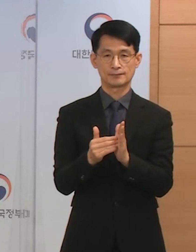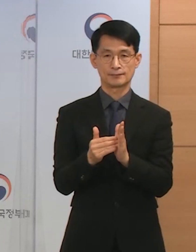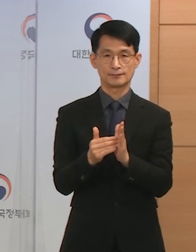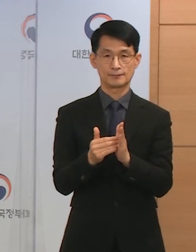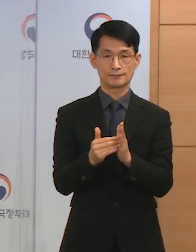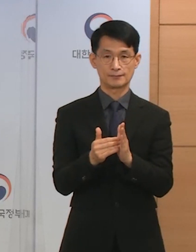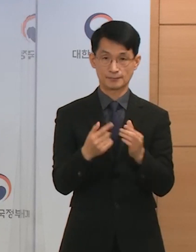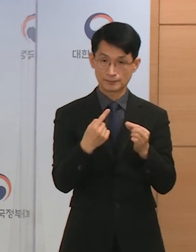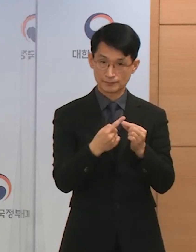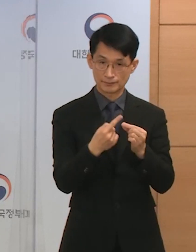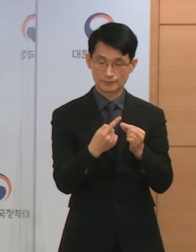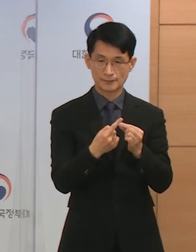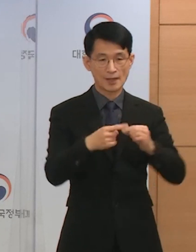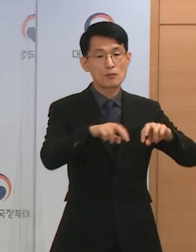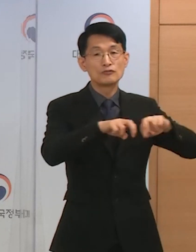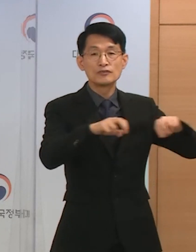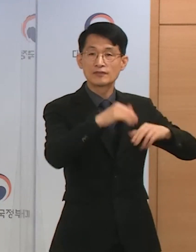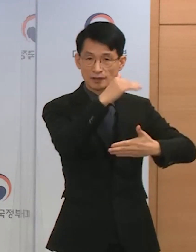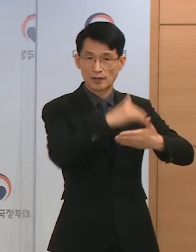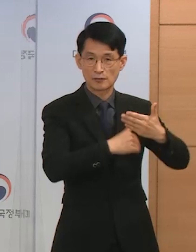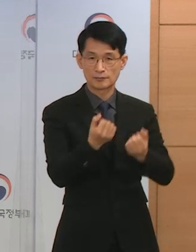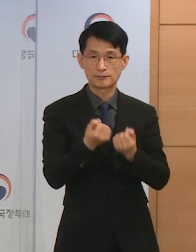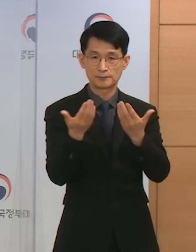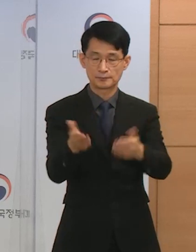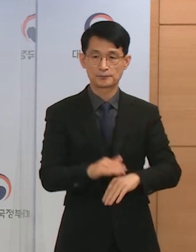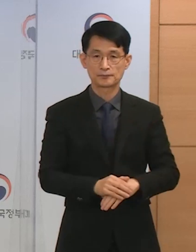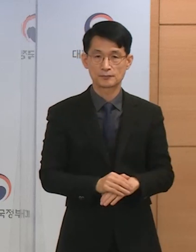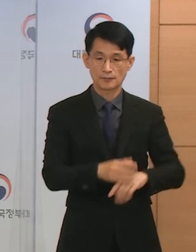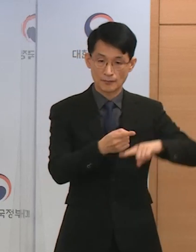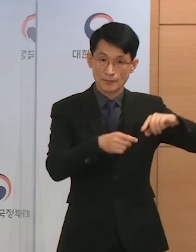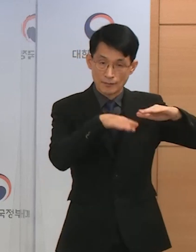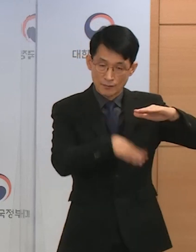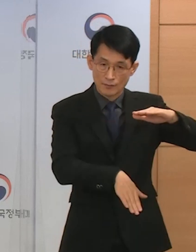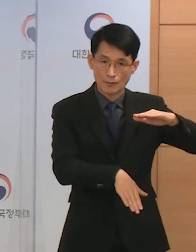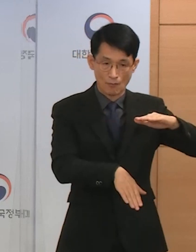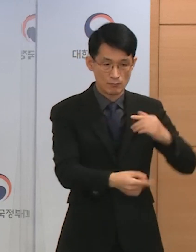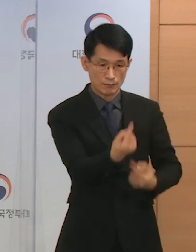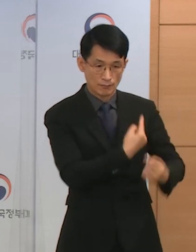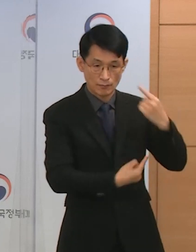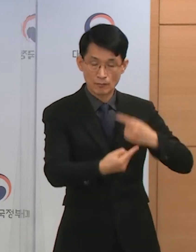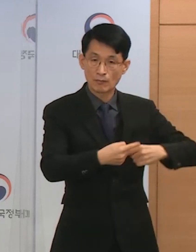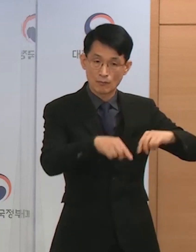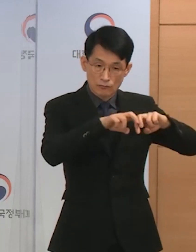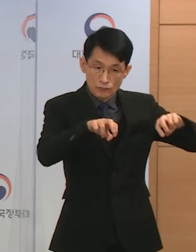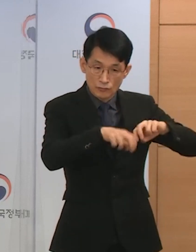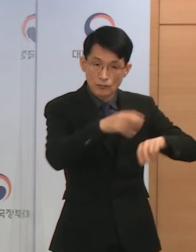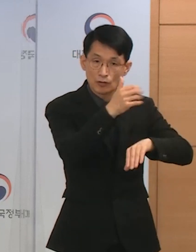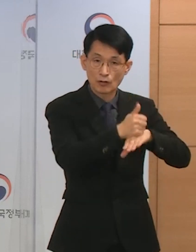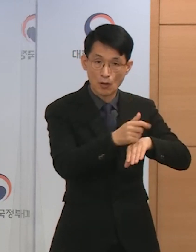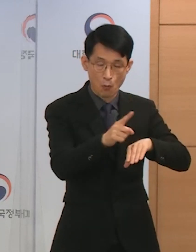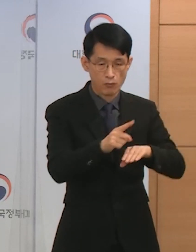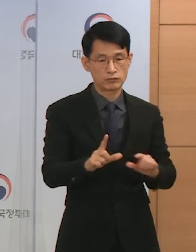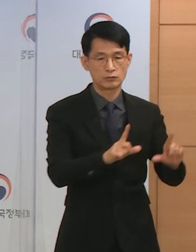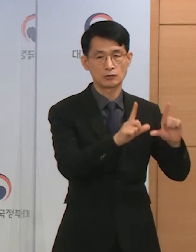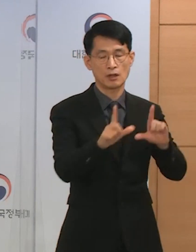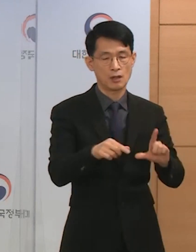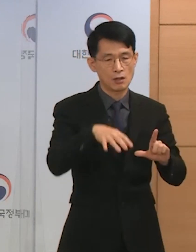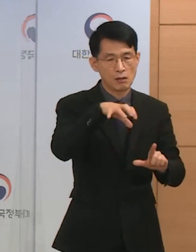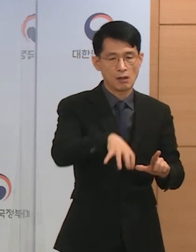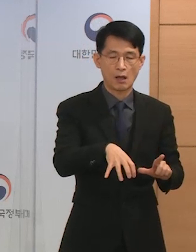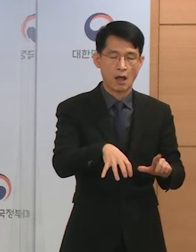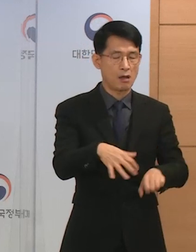먼저 민원 분석 내용입니다. 반지하 민원을 분석한 결과 열악한 주거 환경에 대한 불만이